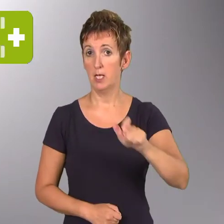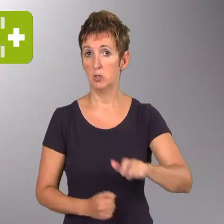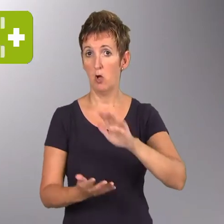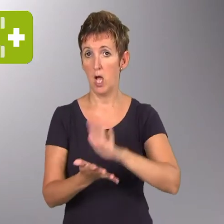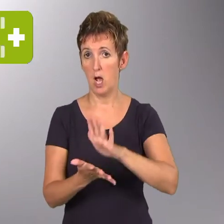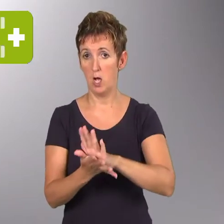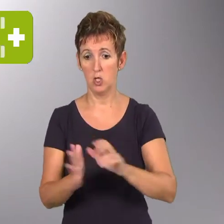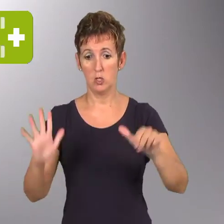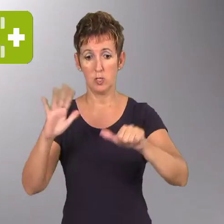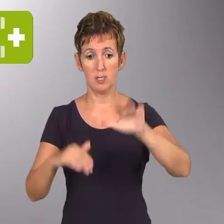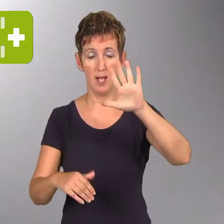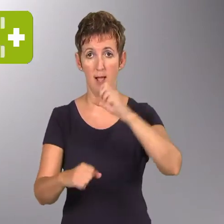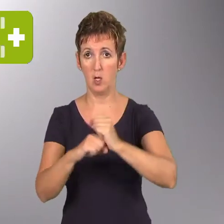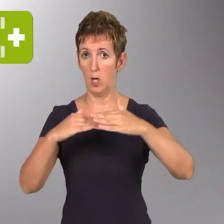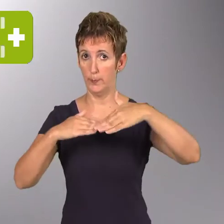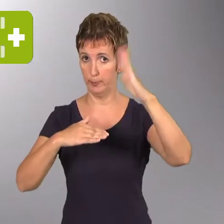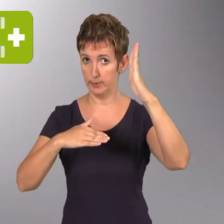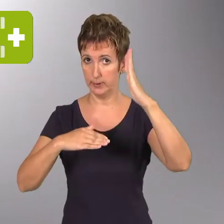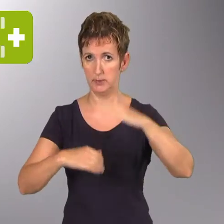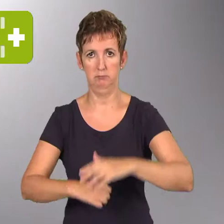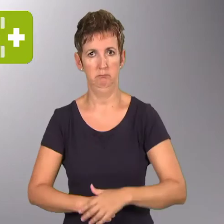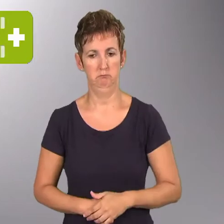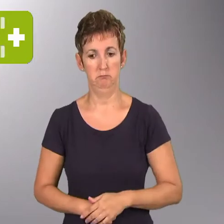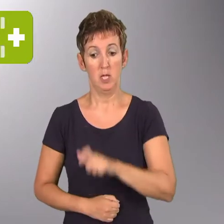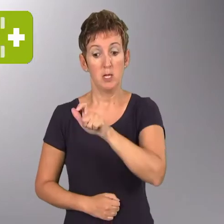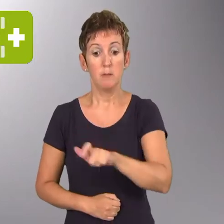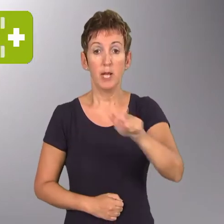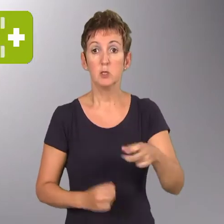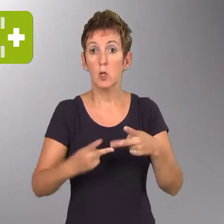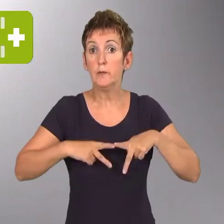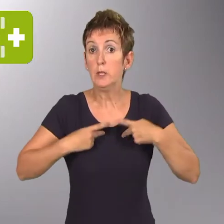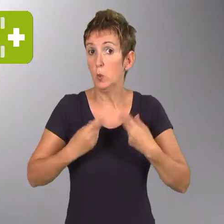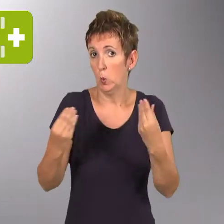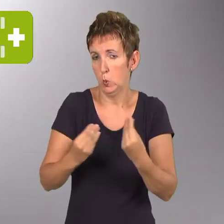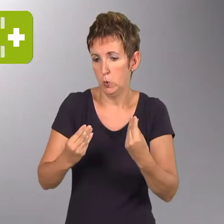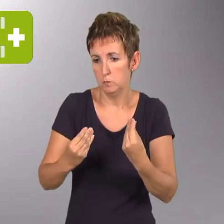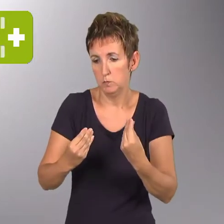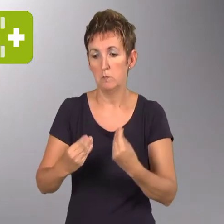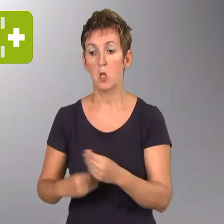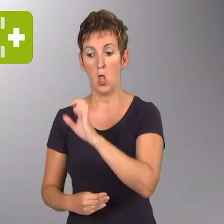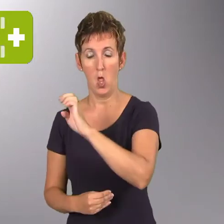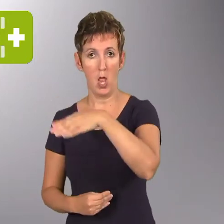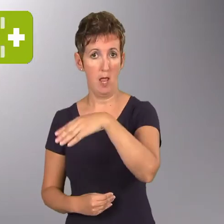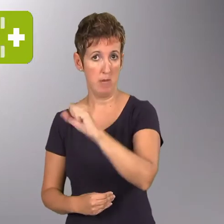Les personnes de plus de 65 ans, ainsi que les pensionnaires de home ou d'établissements